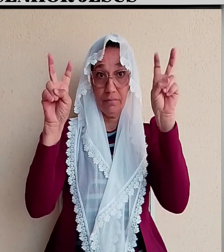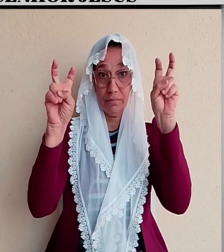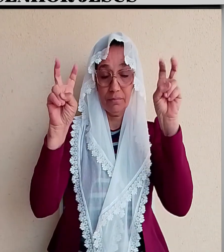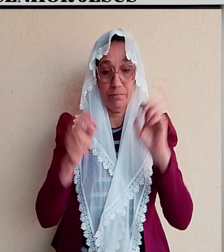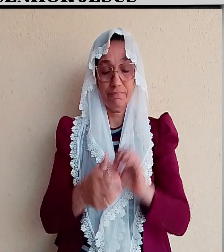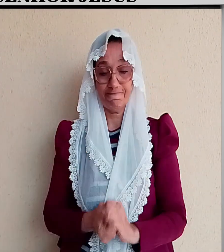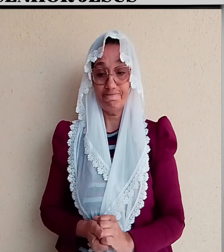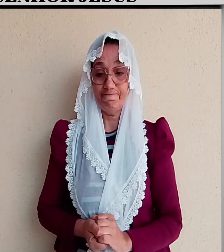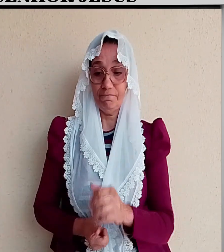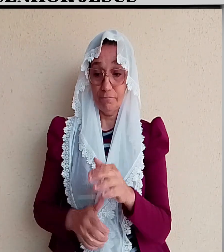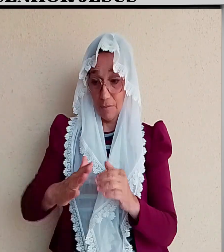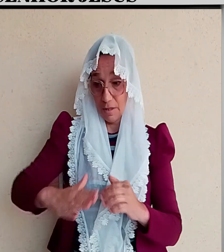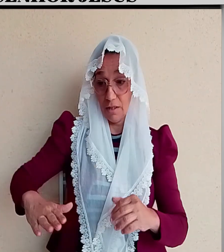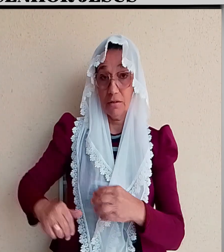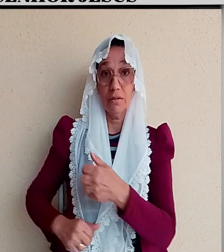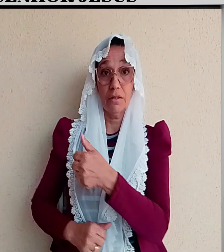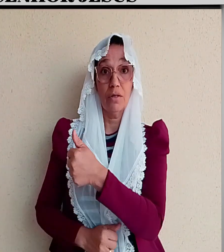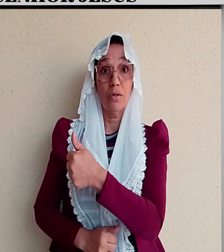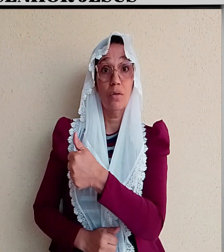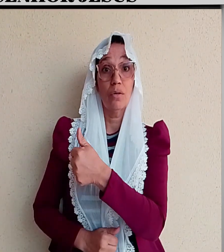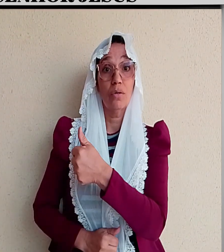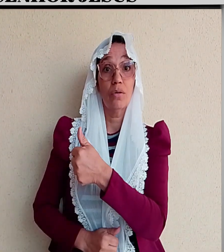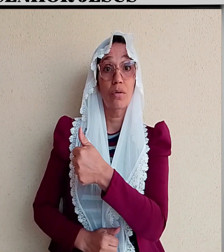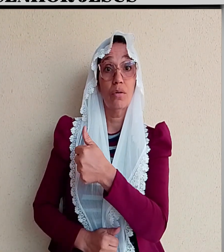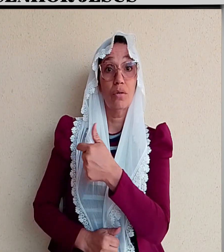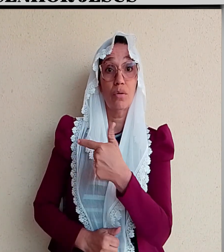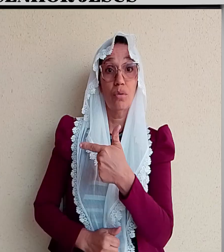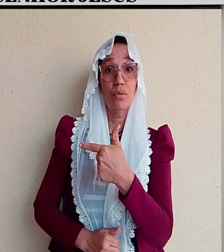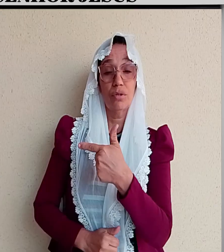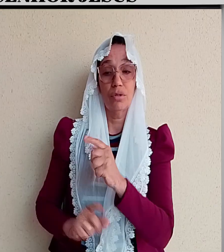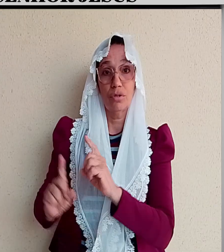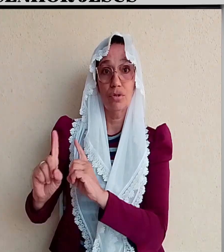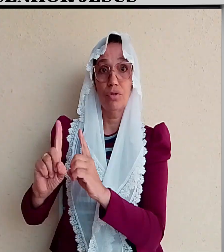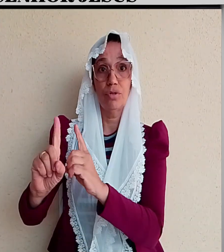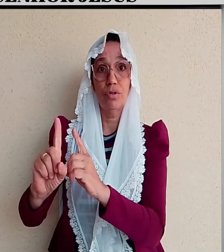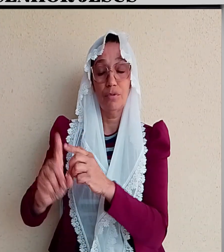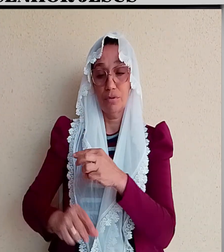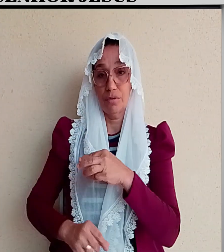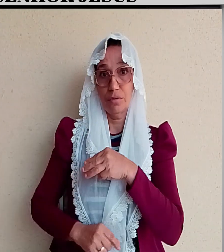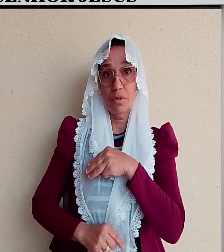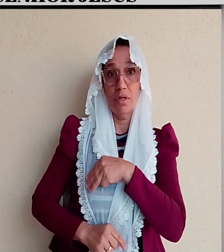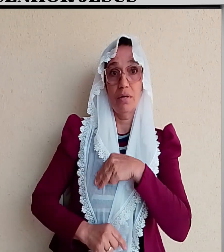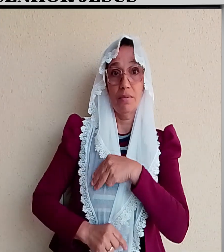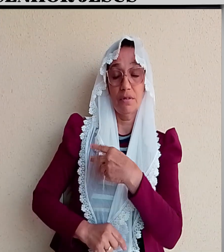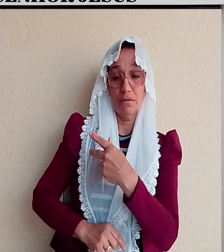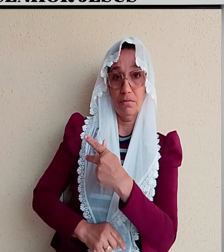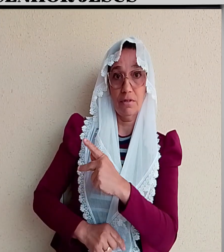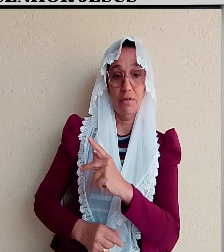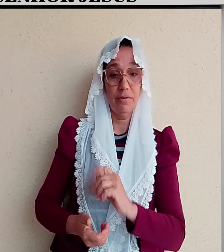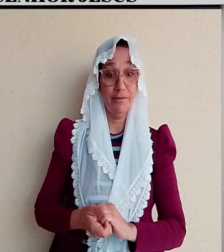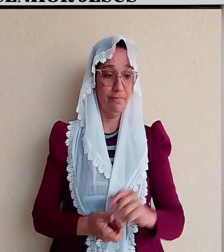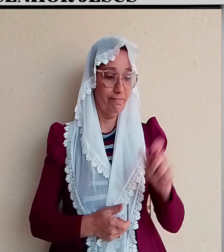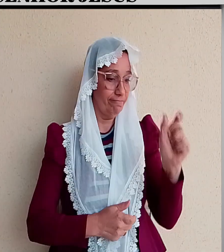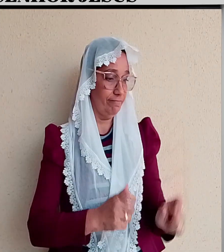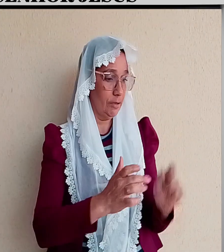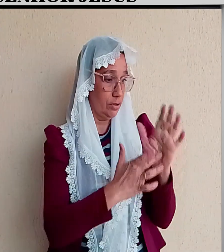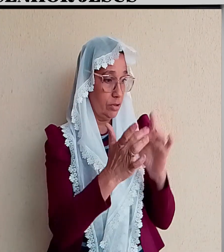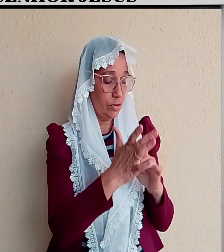título diz: Os 12 e a sua missão. E chamando os seus 12